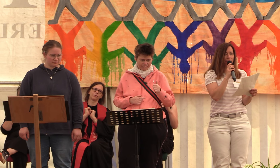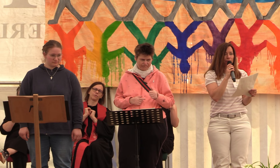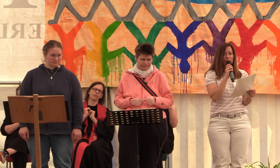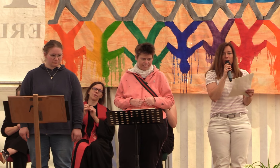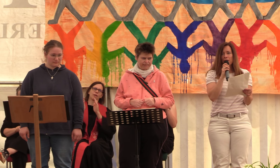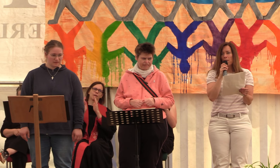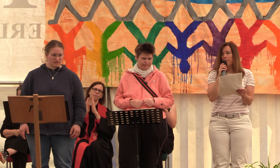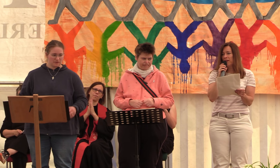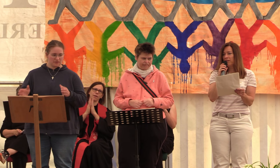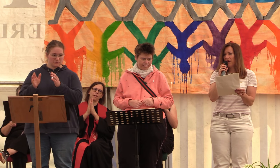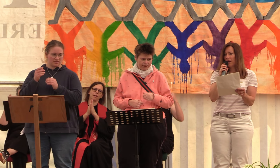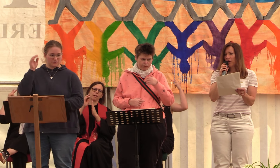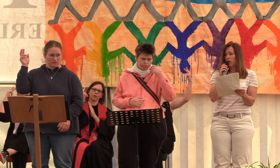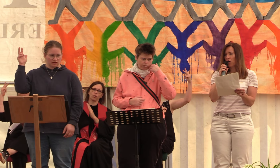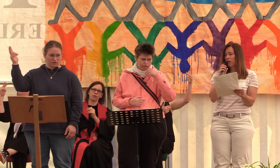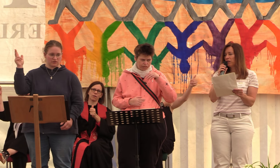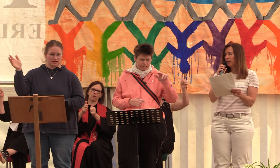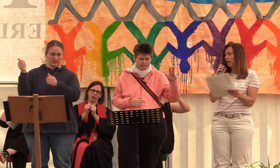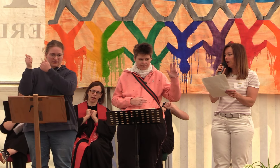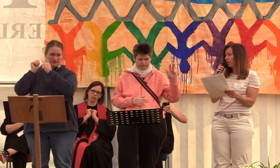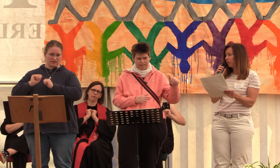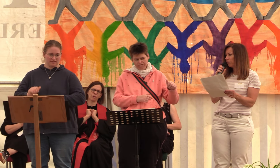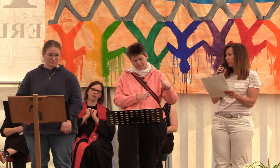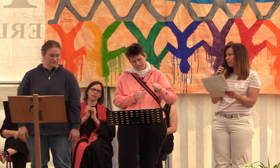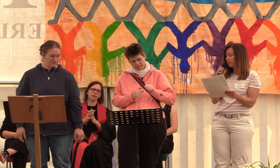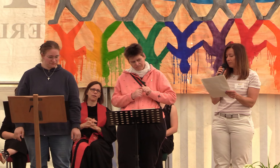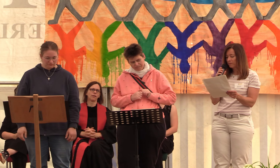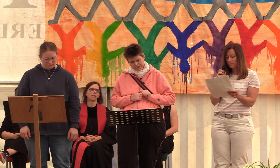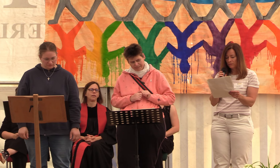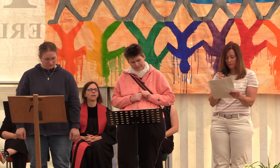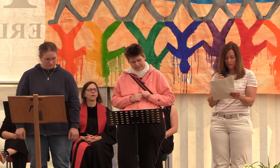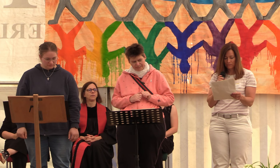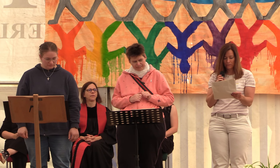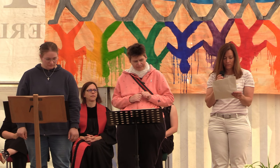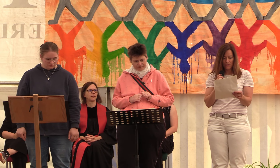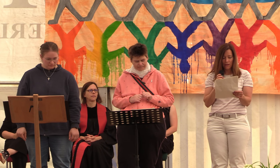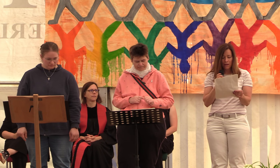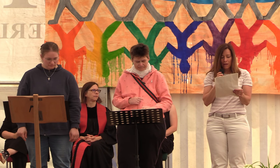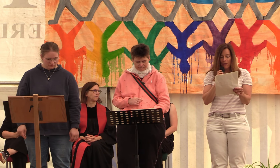Alle, bitte, Gott, hilf.